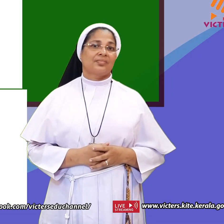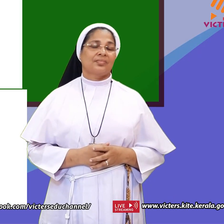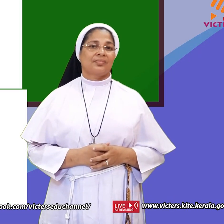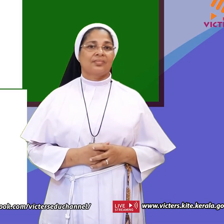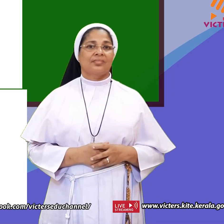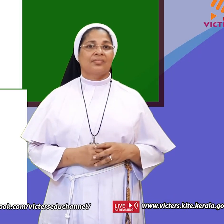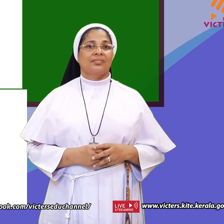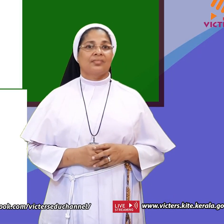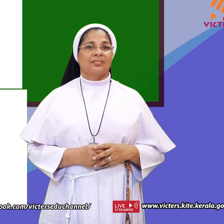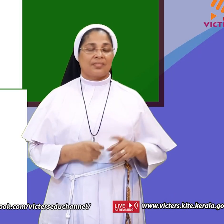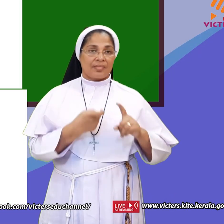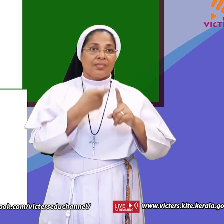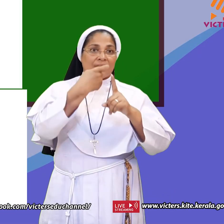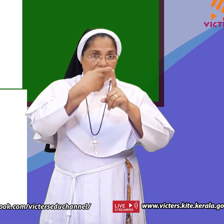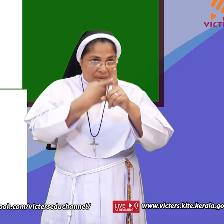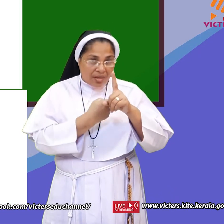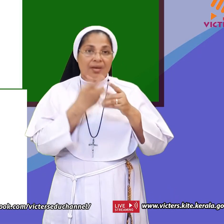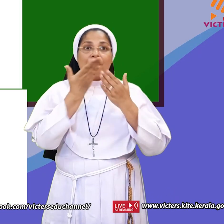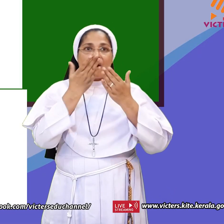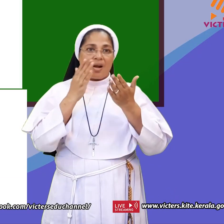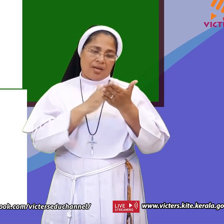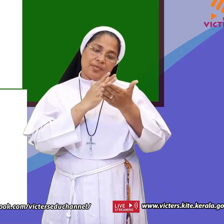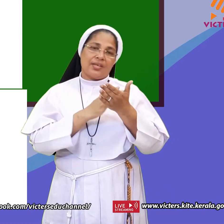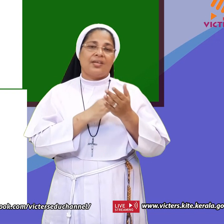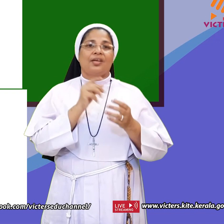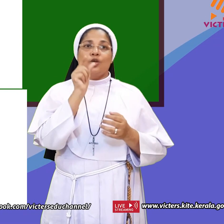കേരള പാഠാവലിയിലെ ആദ്യ 2 യൂണിറ്റും